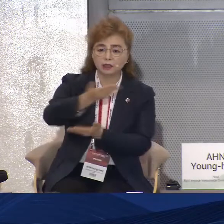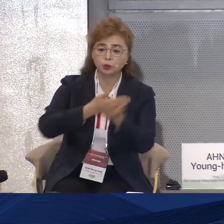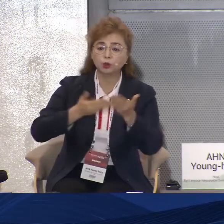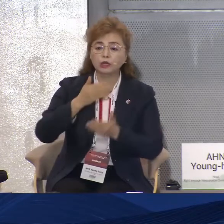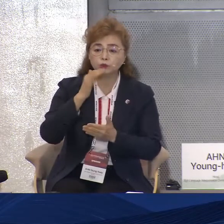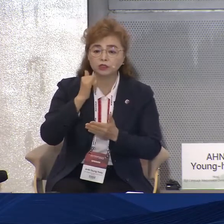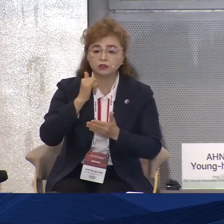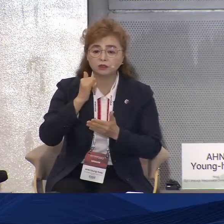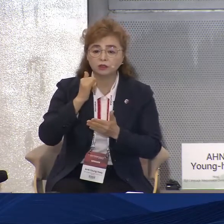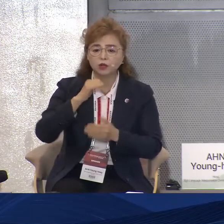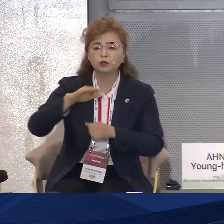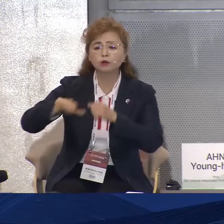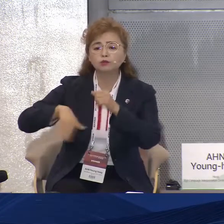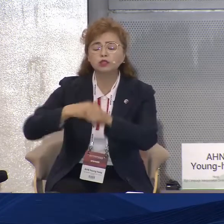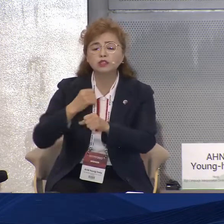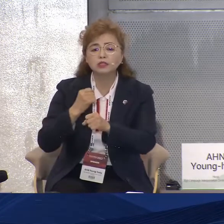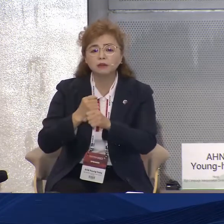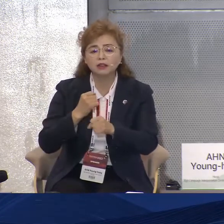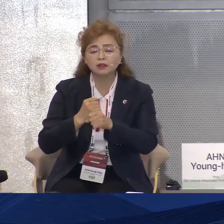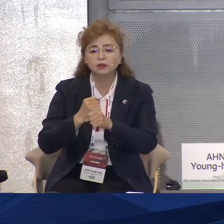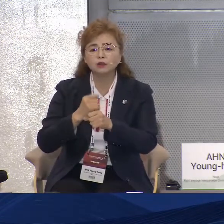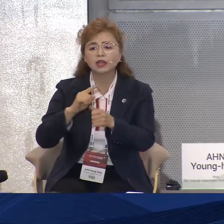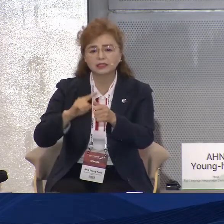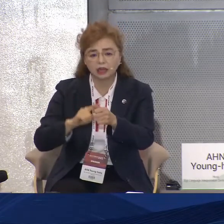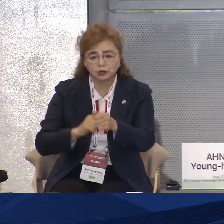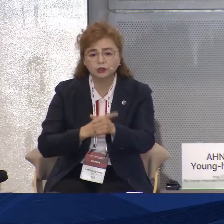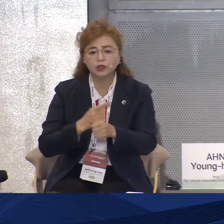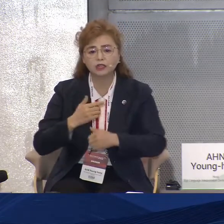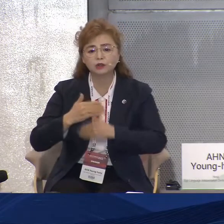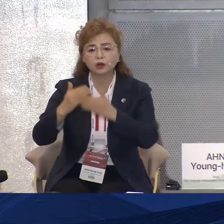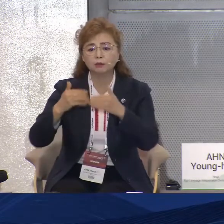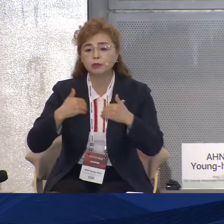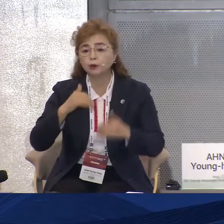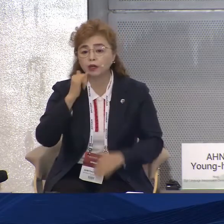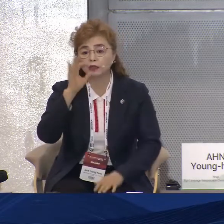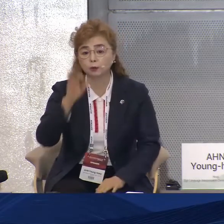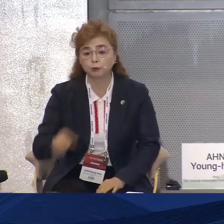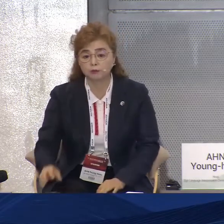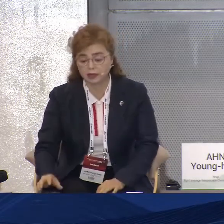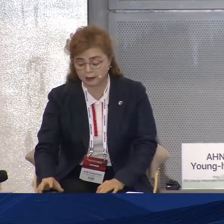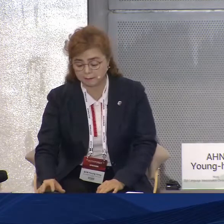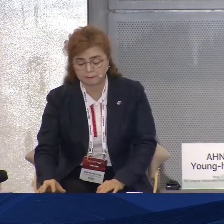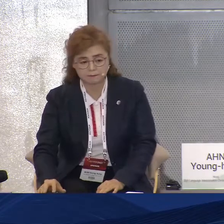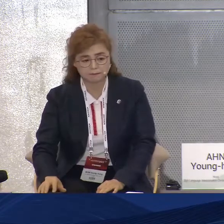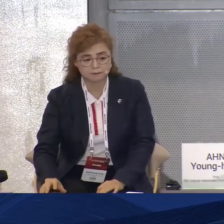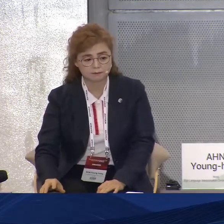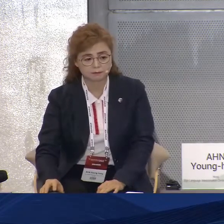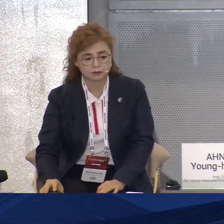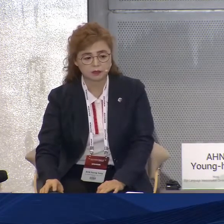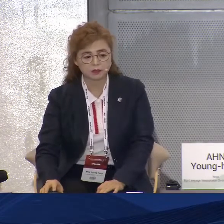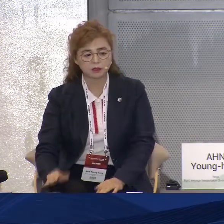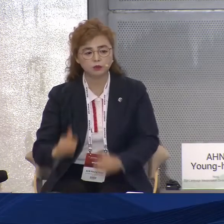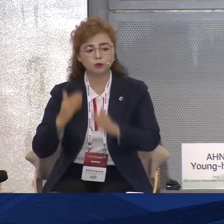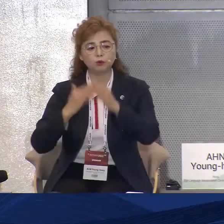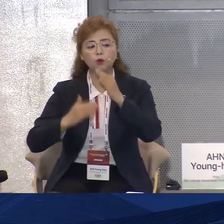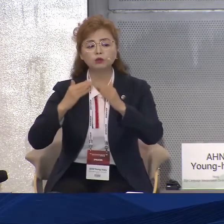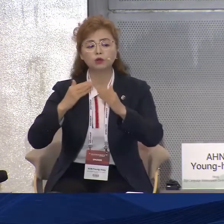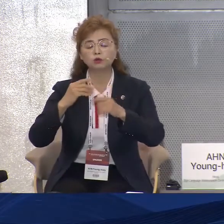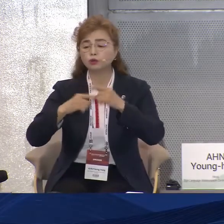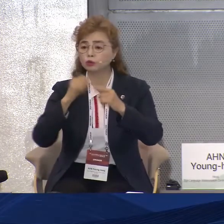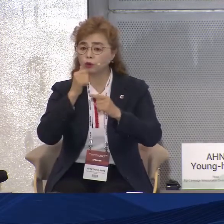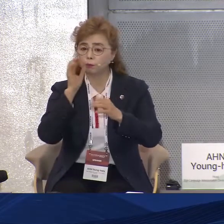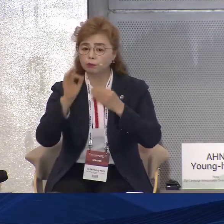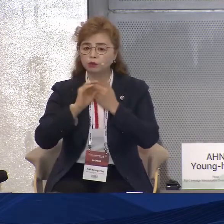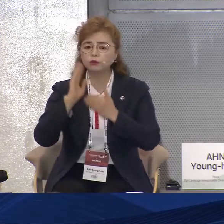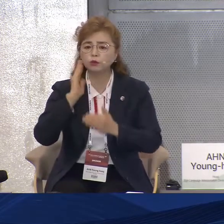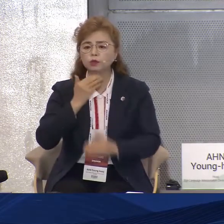함께 이렇게 소통할 수 있는 그런 분위기를 만든 거 자연스럽게 이끌어갈 필요가 있다고 봅니다. 또